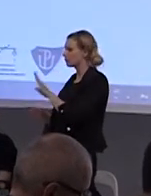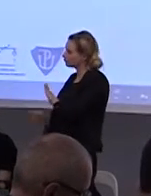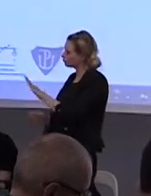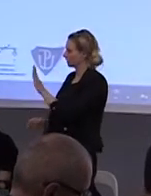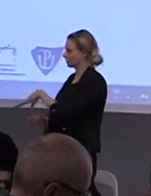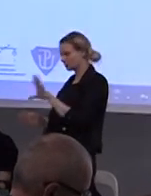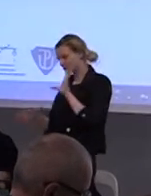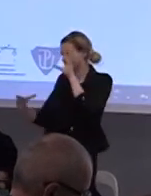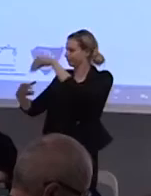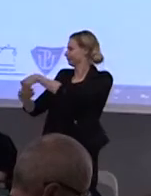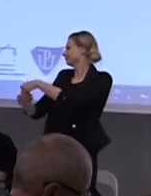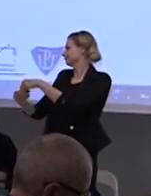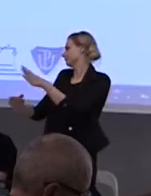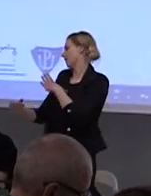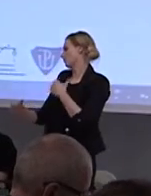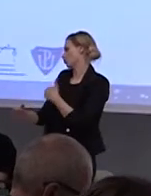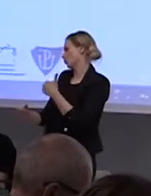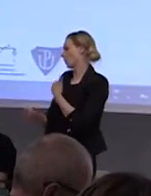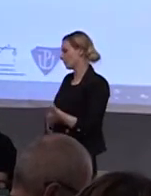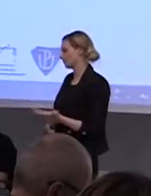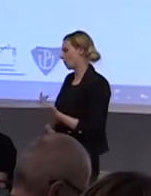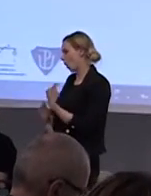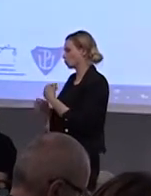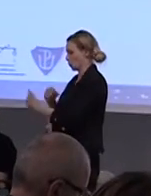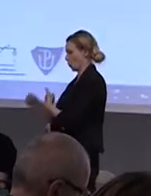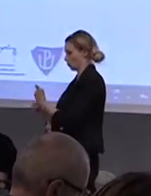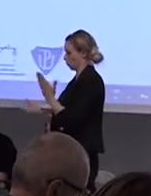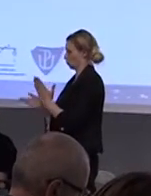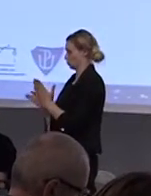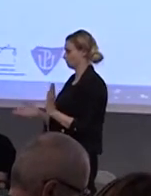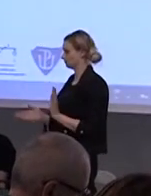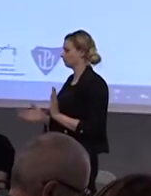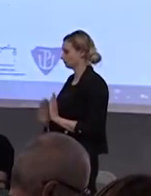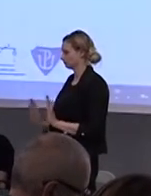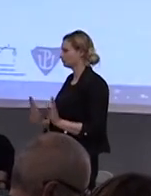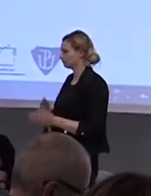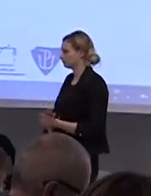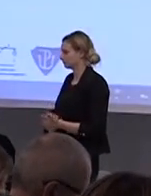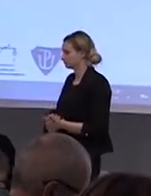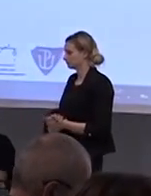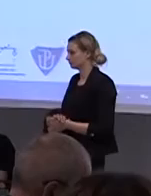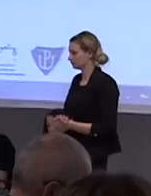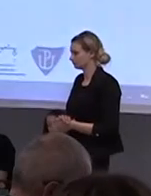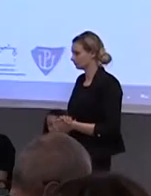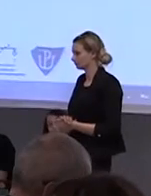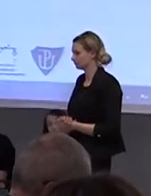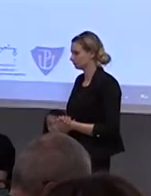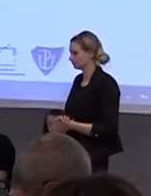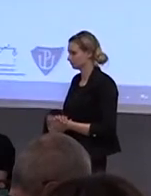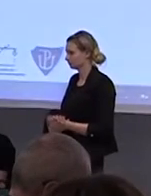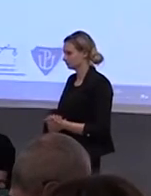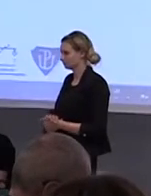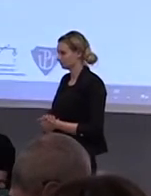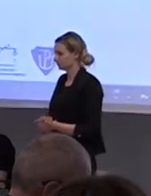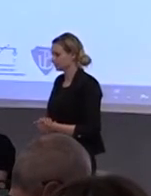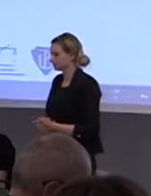When the policy of inclusion for all was first implemented, first announced, many parents and professionals thought this could never